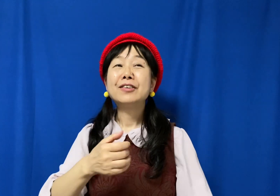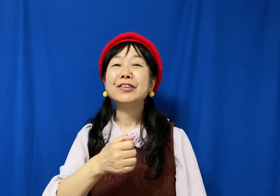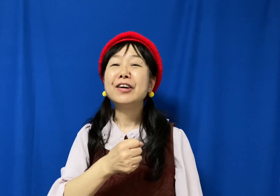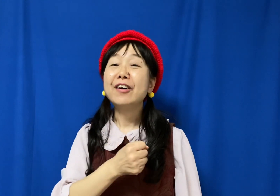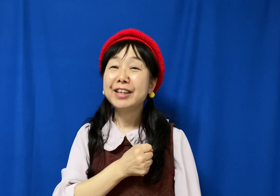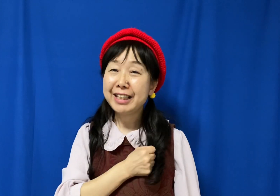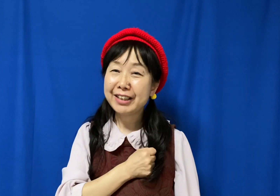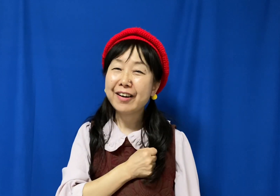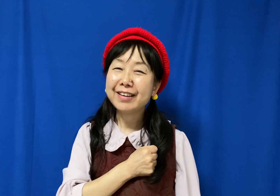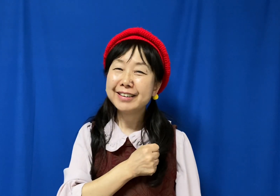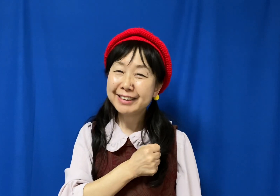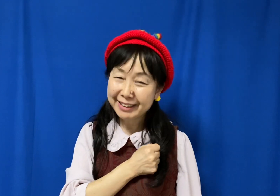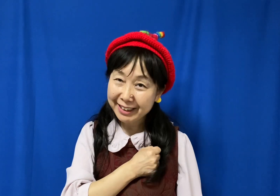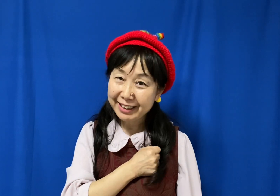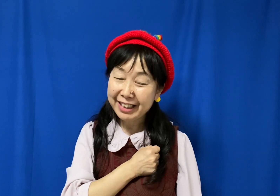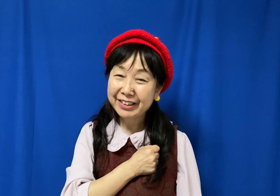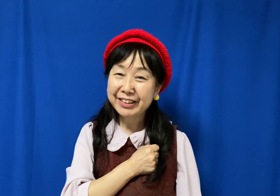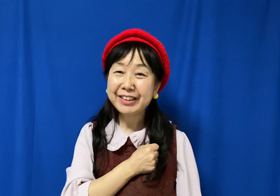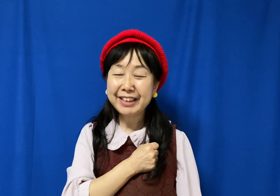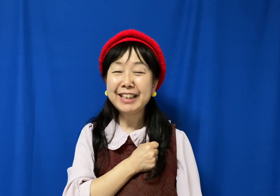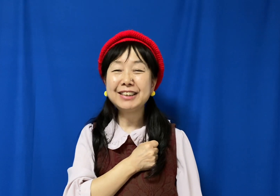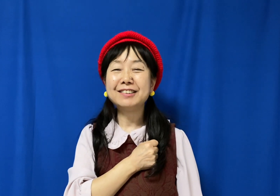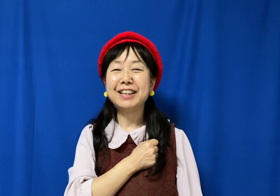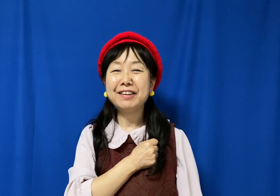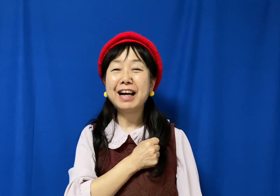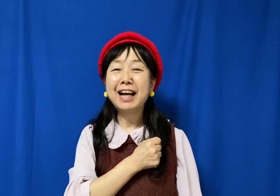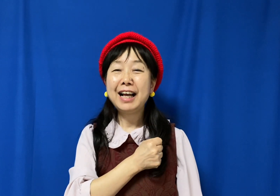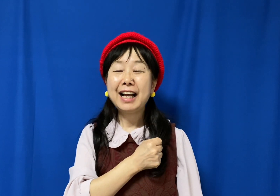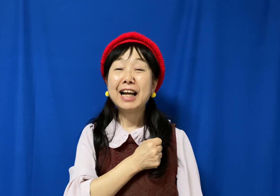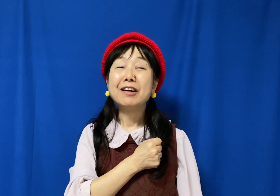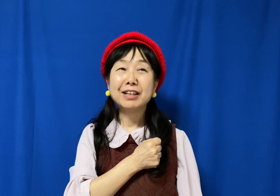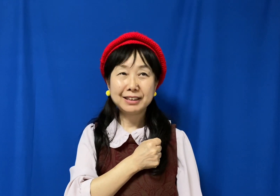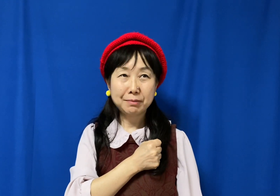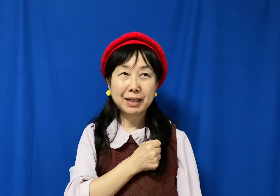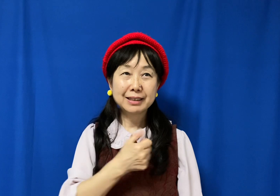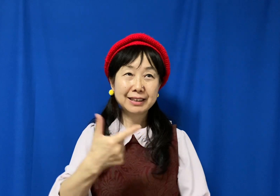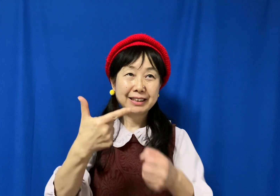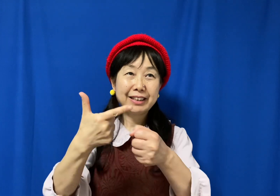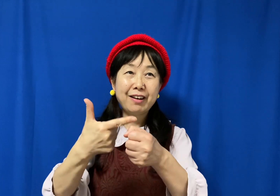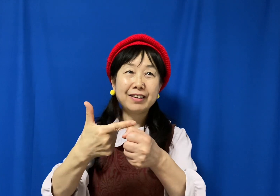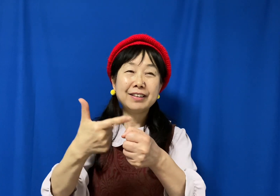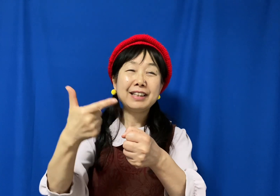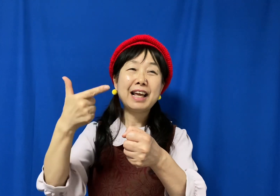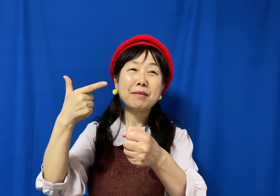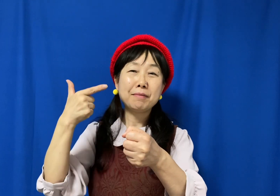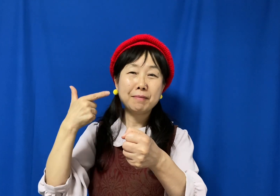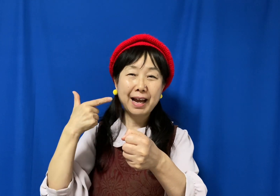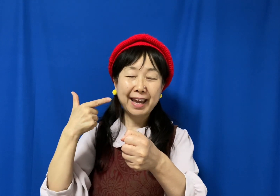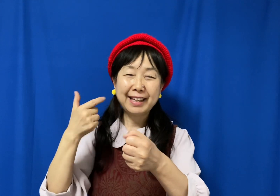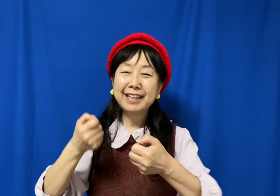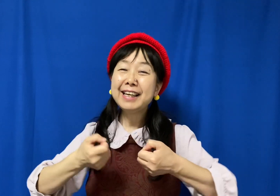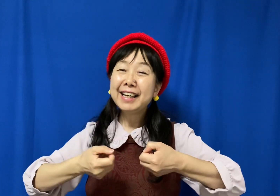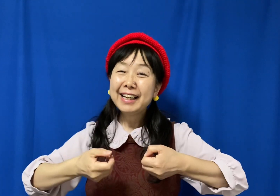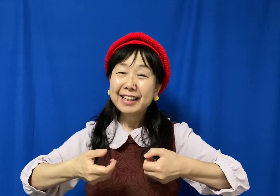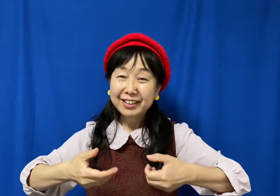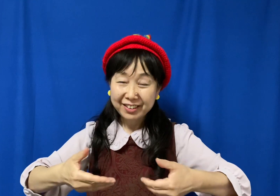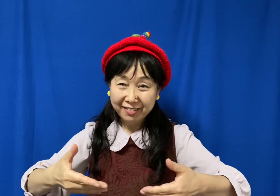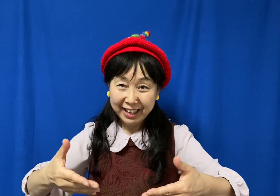の命っていう風に手話では表してます。6年前に生まれ